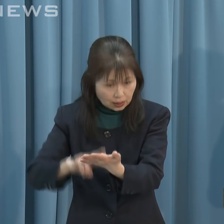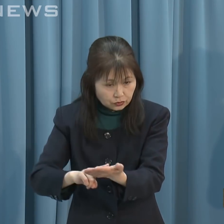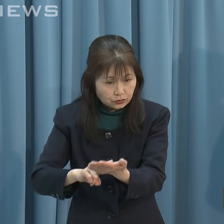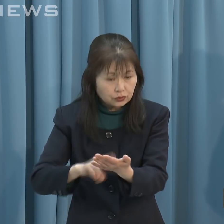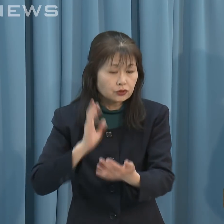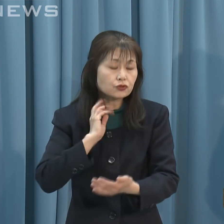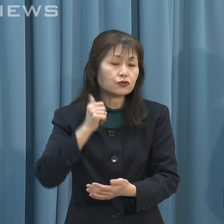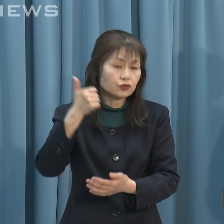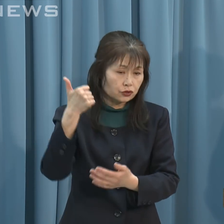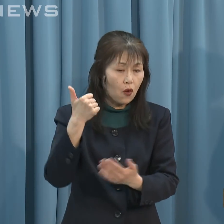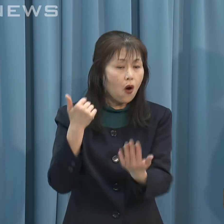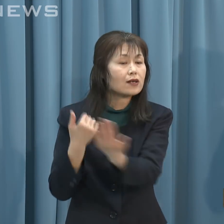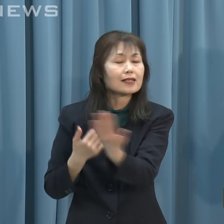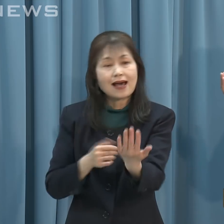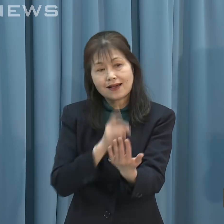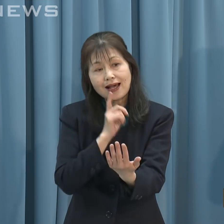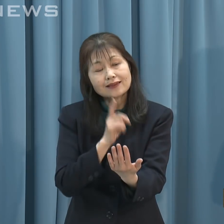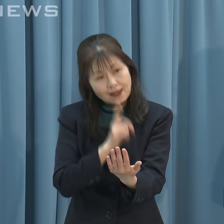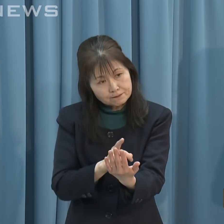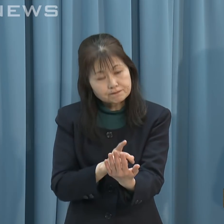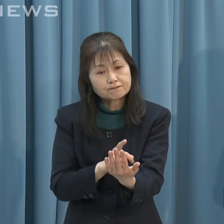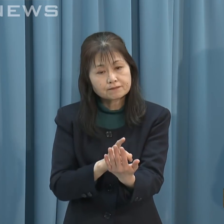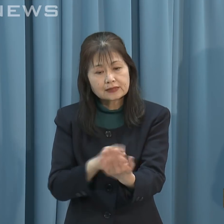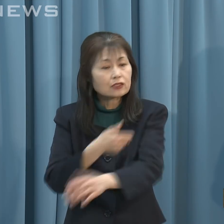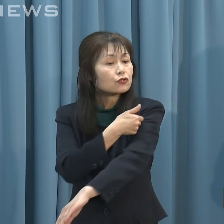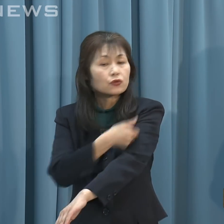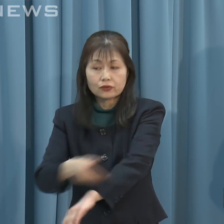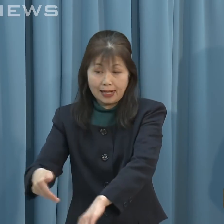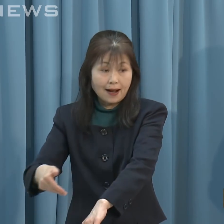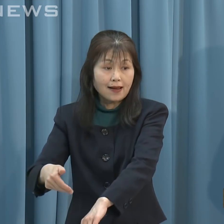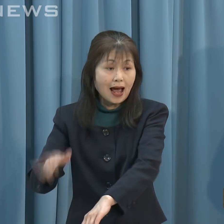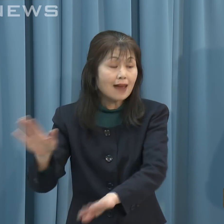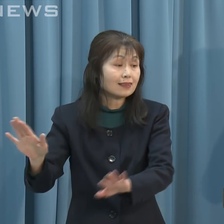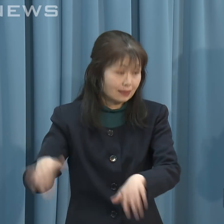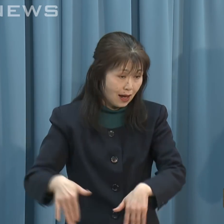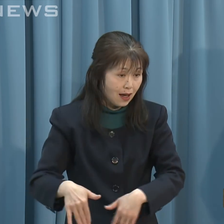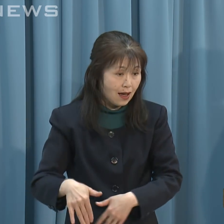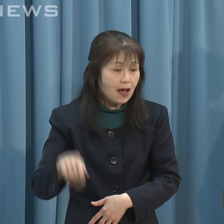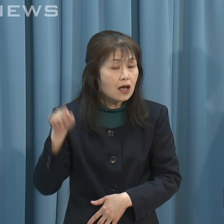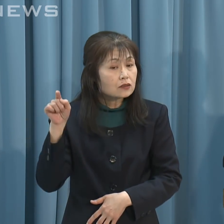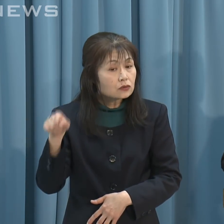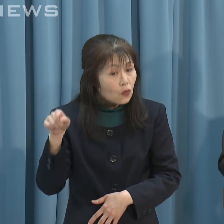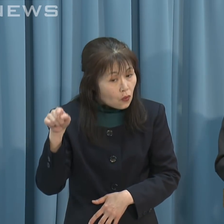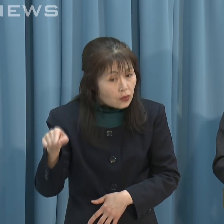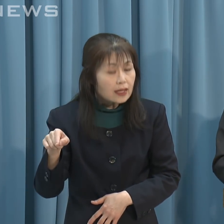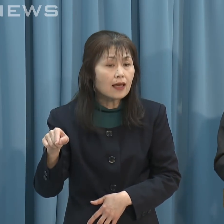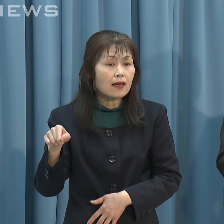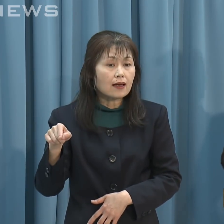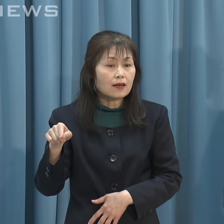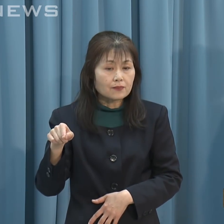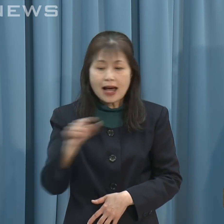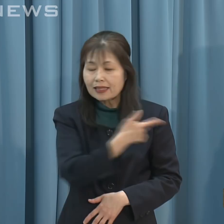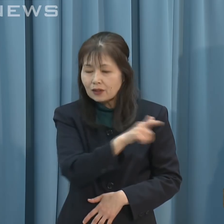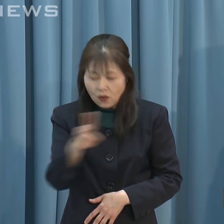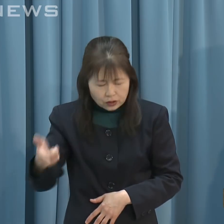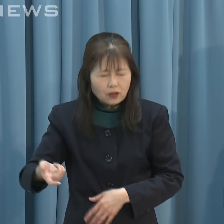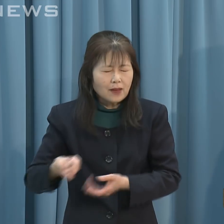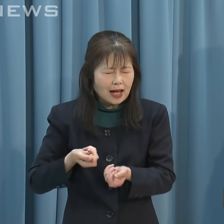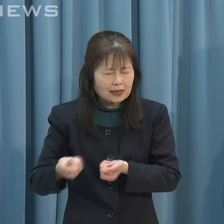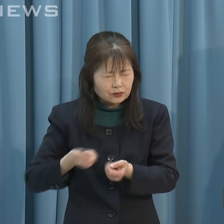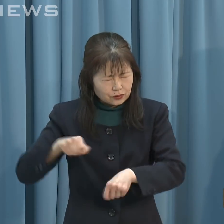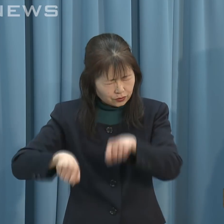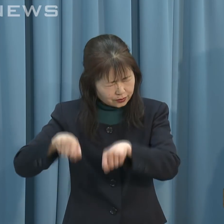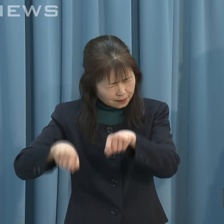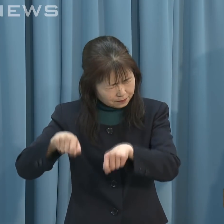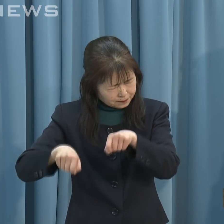をすると、その一連の流れの中で我々関係機関と調整をいろいろさせていただきなが